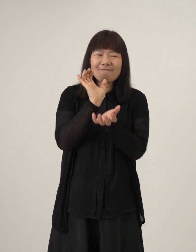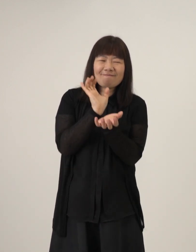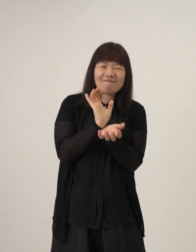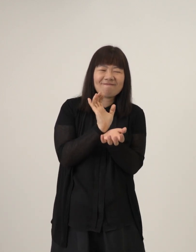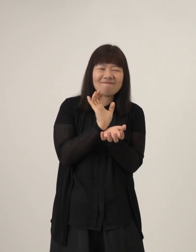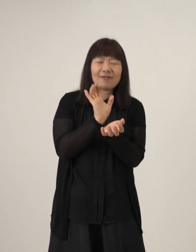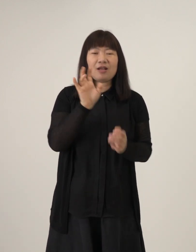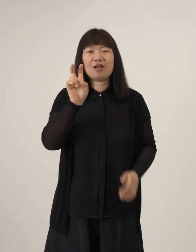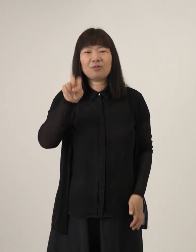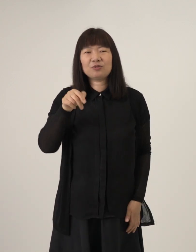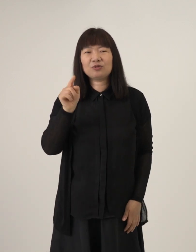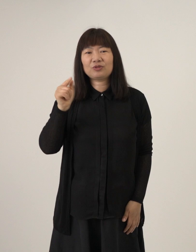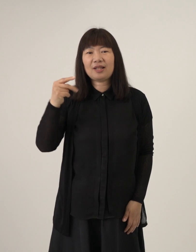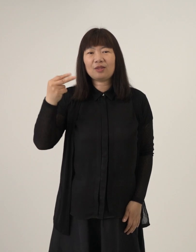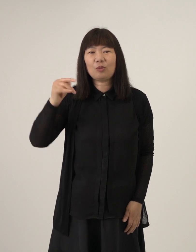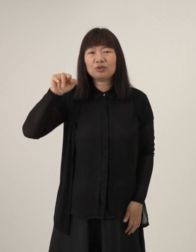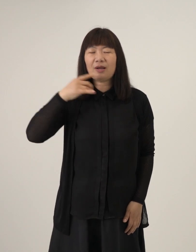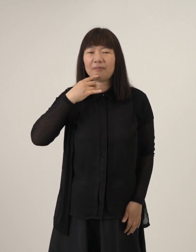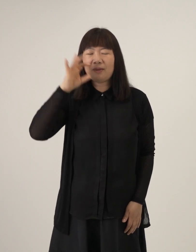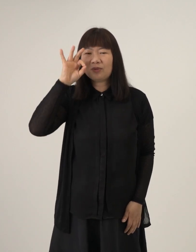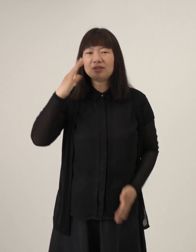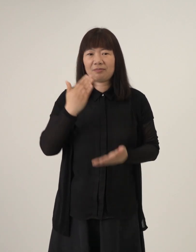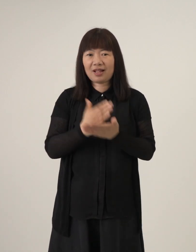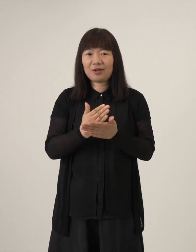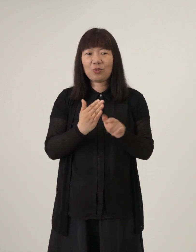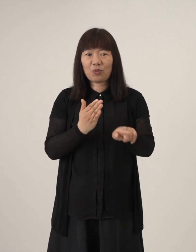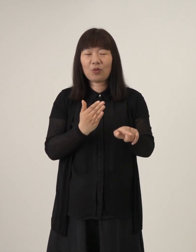마시고 그런 거 좀 보세요.